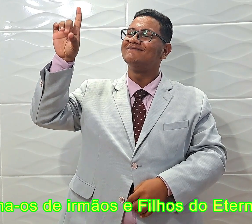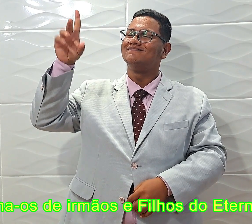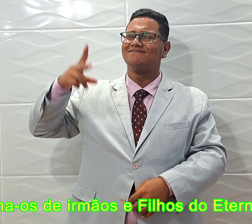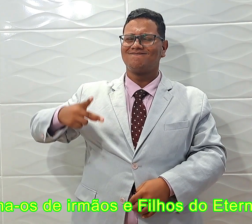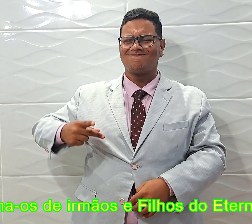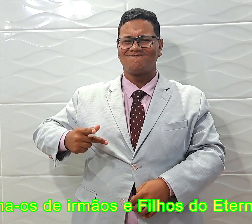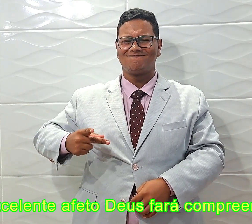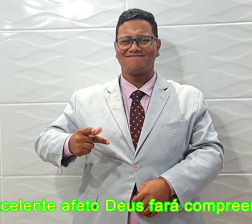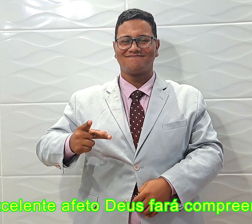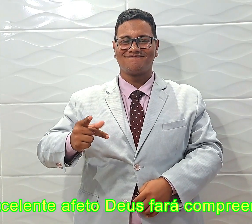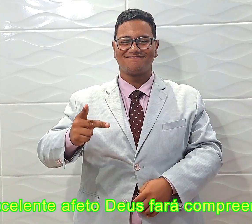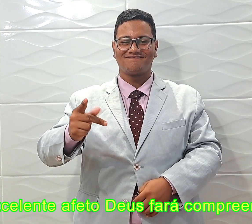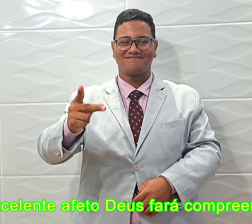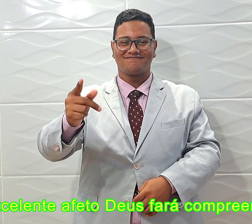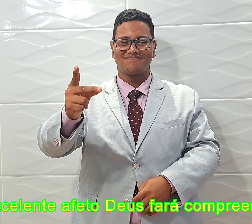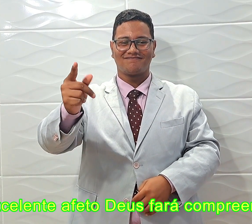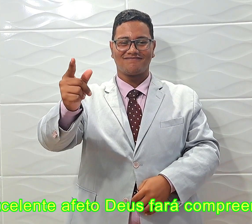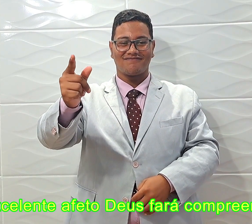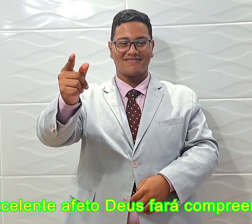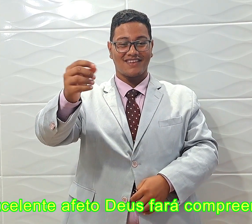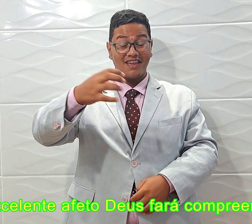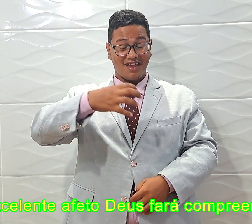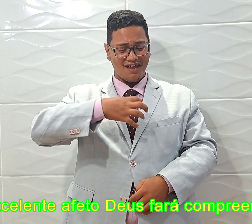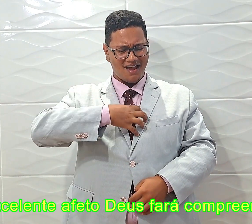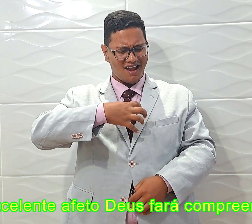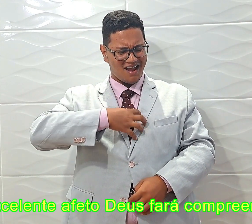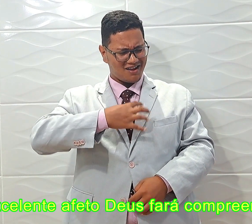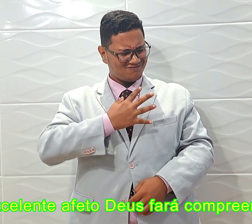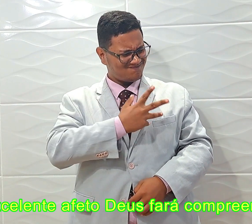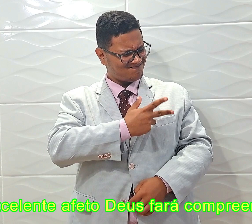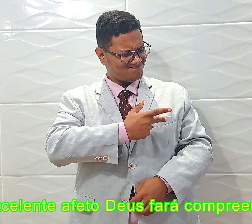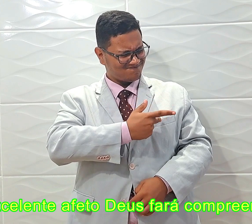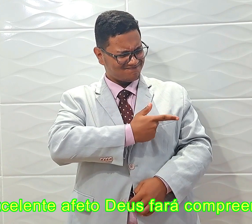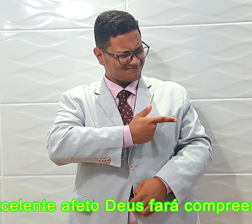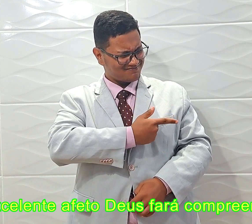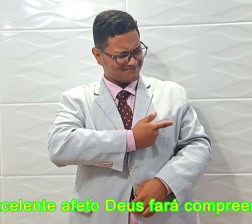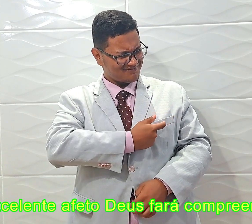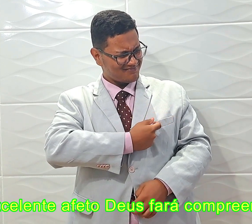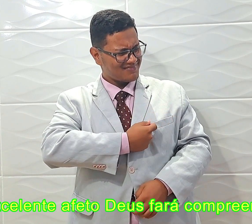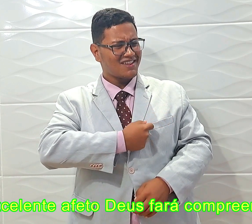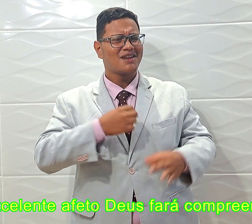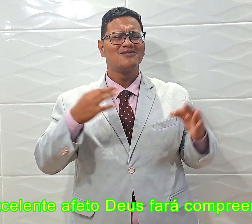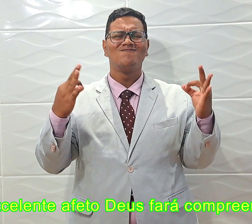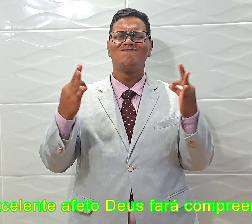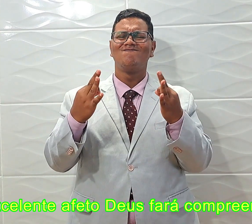Tão excelente afeto Deus